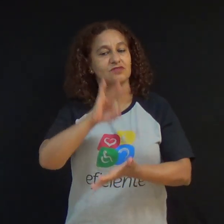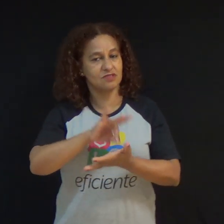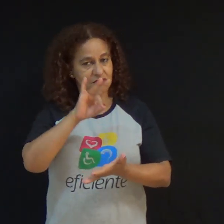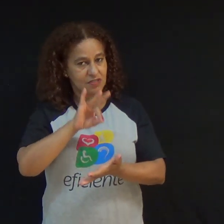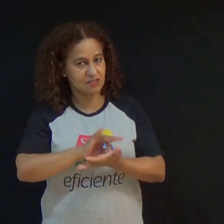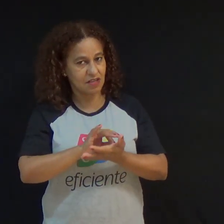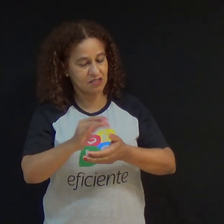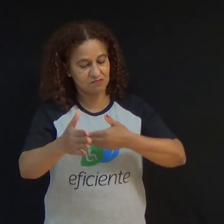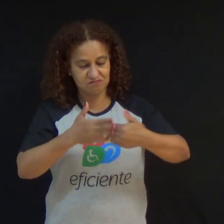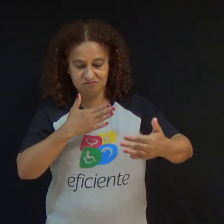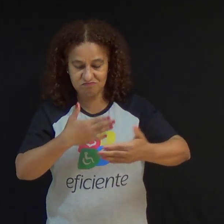atitudes.